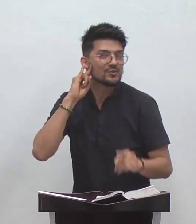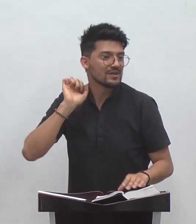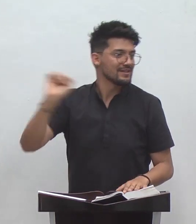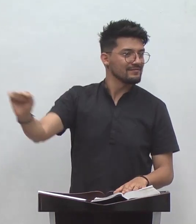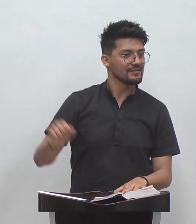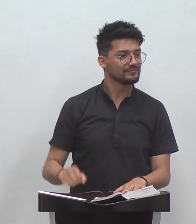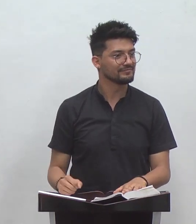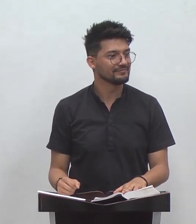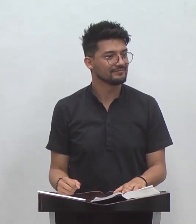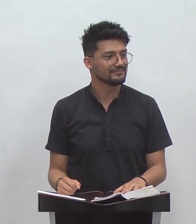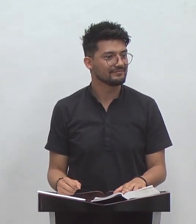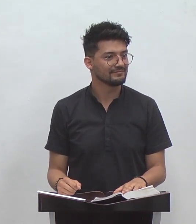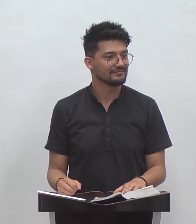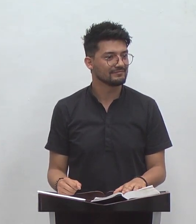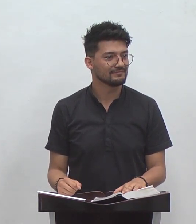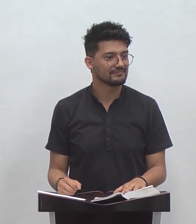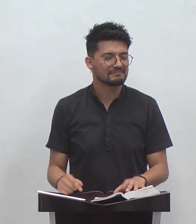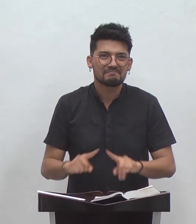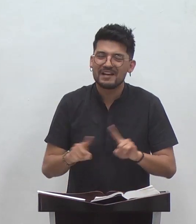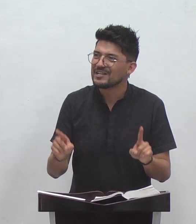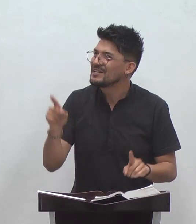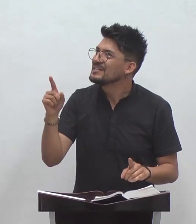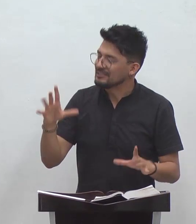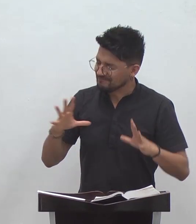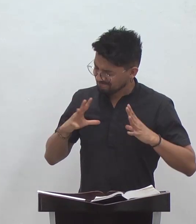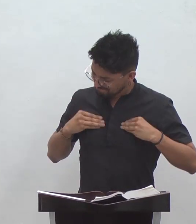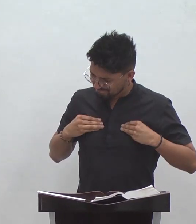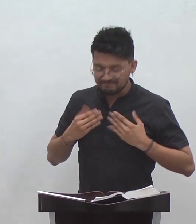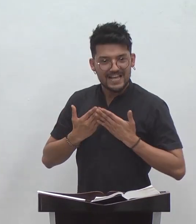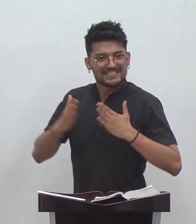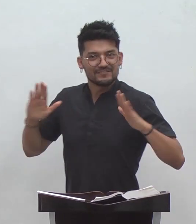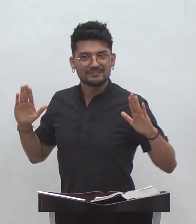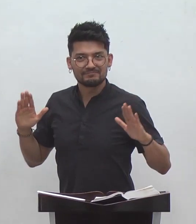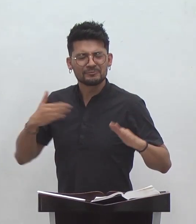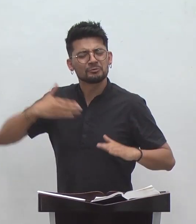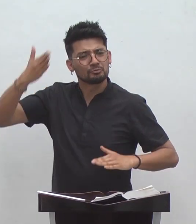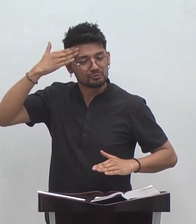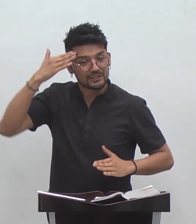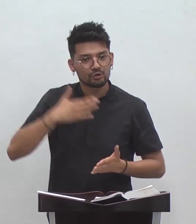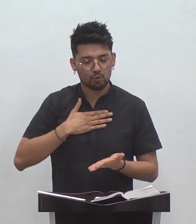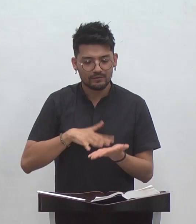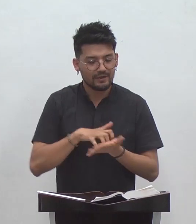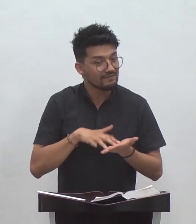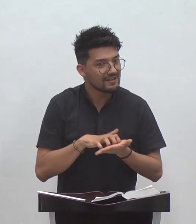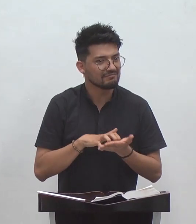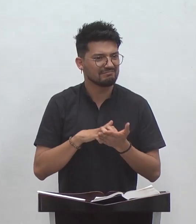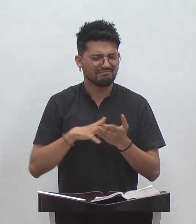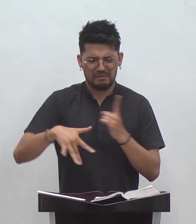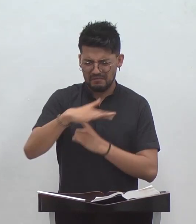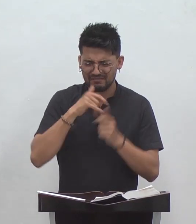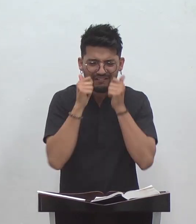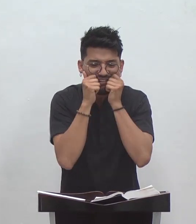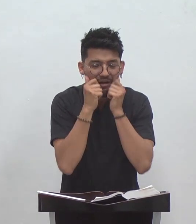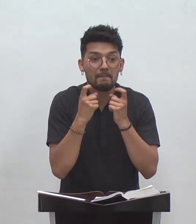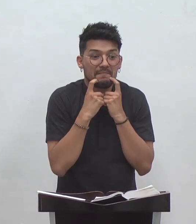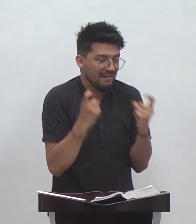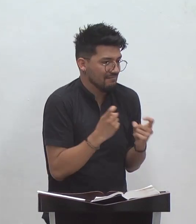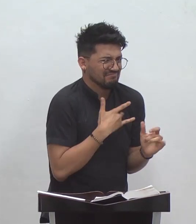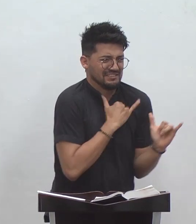a rechazar el llamado del Señor en mi vida. Pero dije, acepto, estoy dispuesto, soy consciente que soy débil, soy